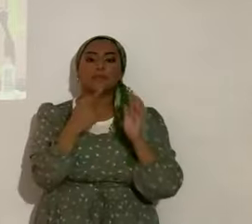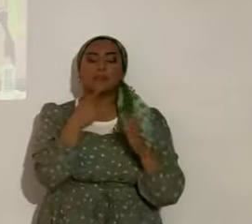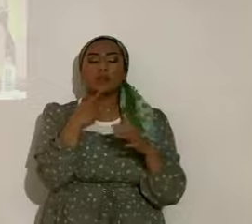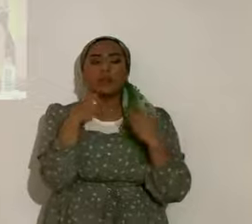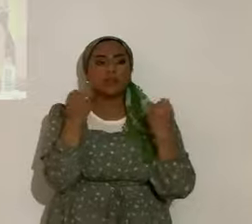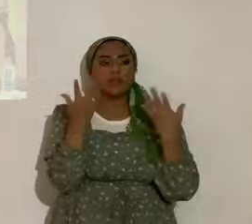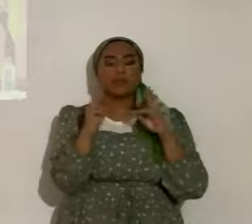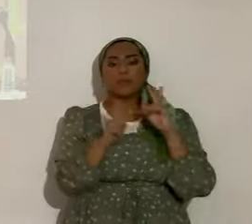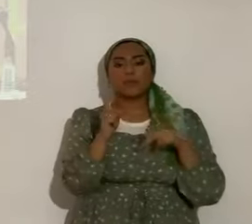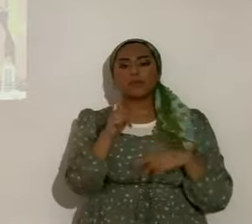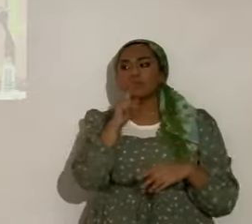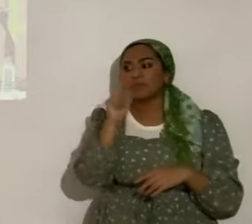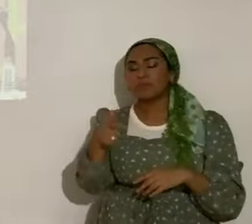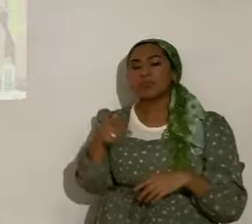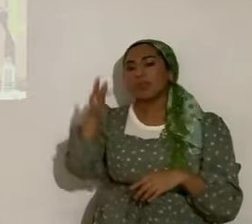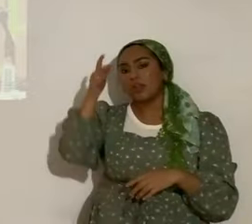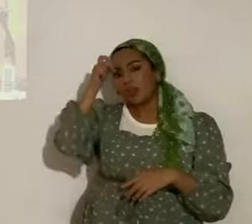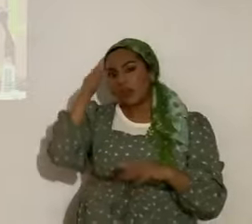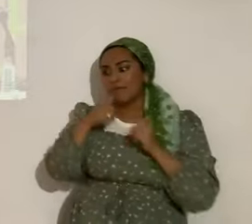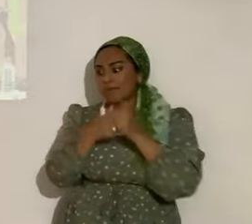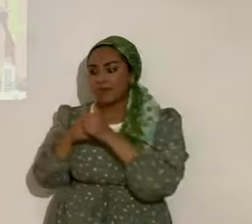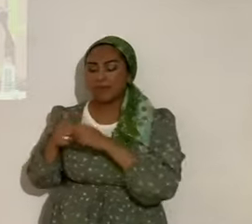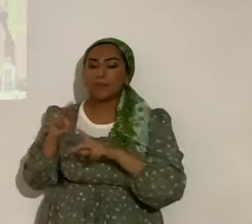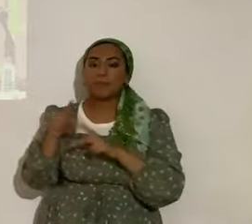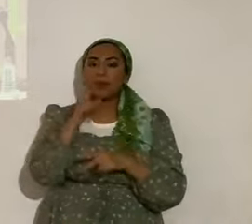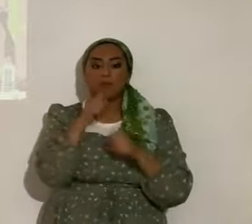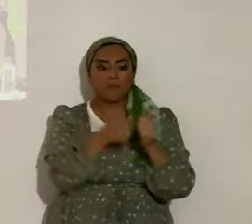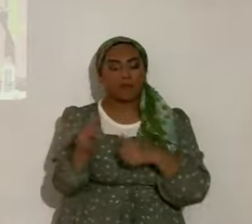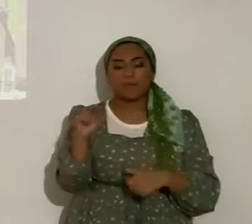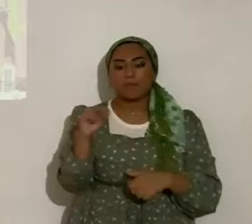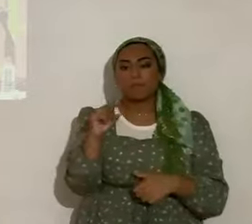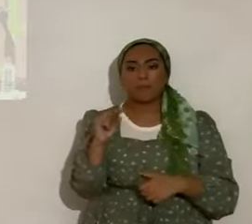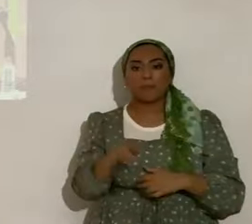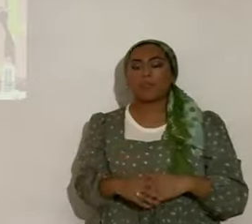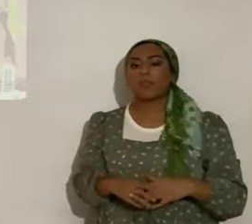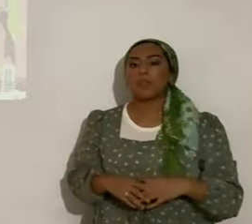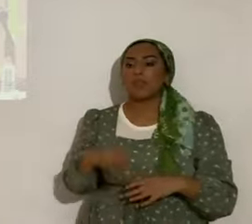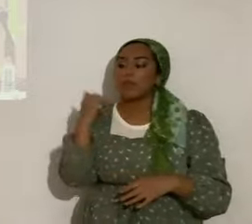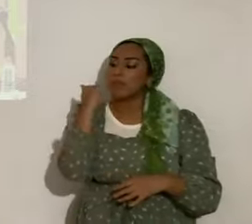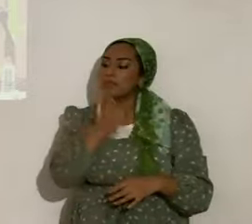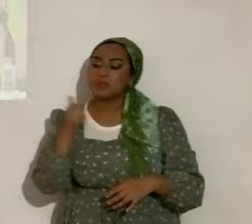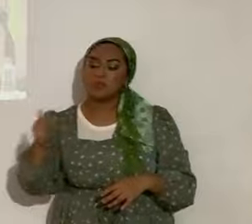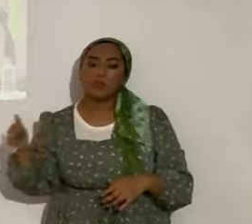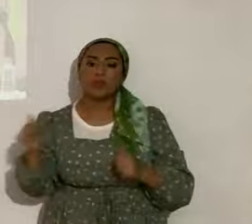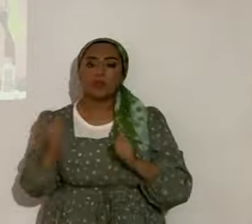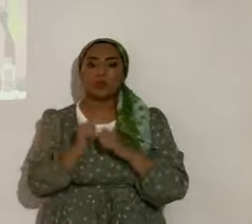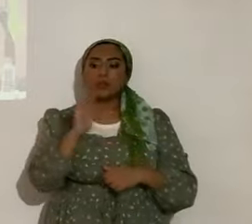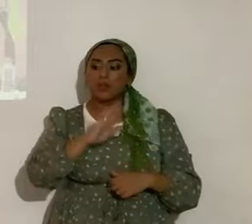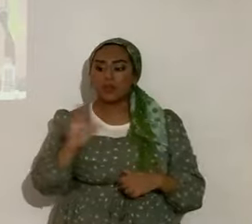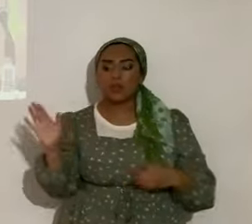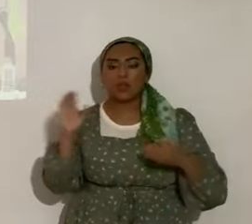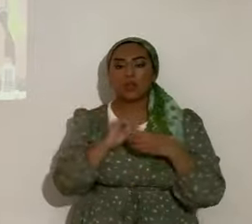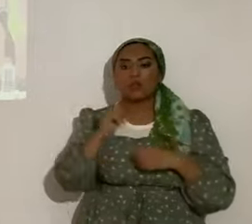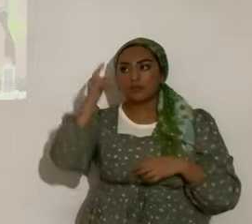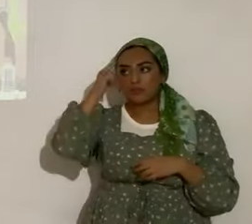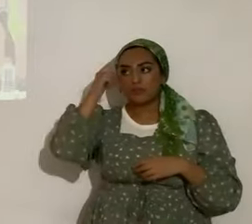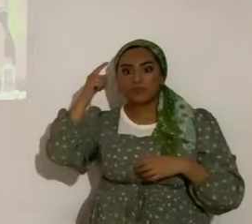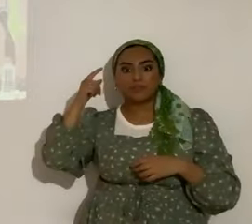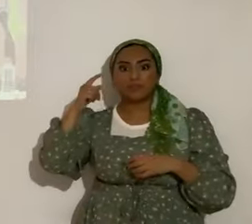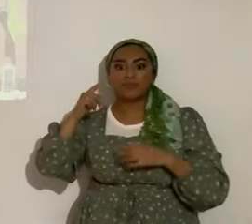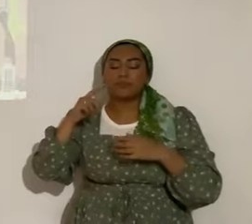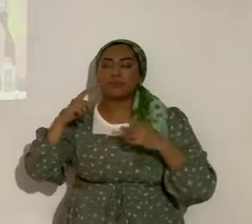necesita que lo persiga el diablo y la gente que le sigue, ¿no? Sino ellos mismos con su histeria, con sus cosas,